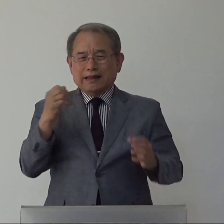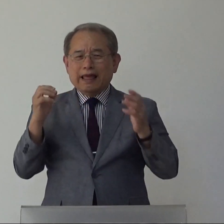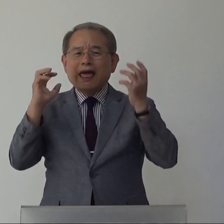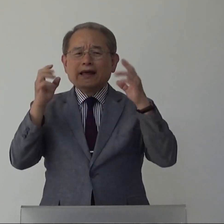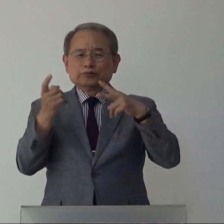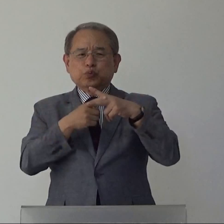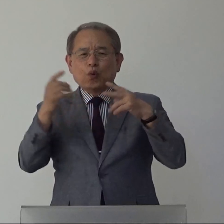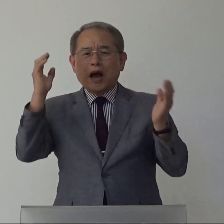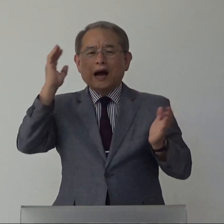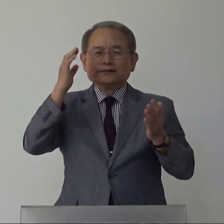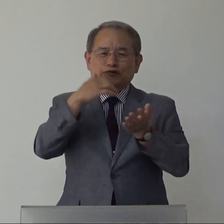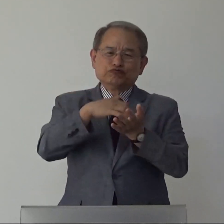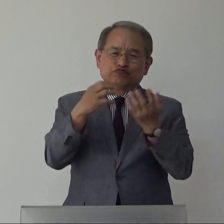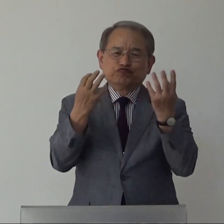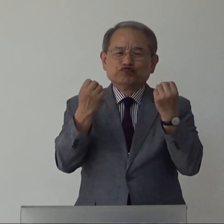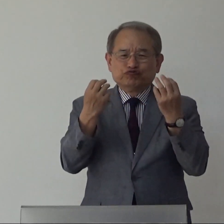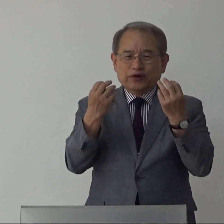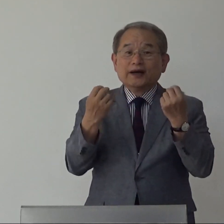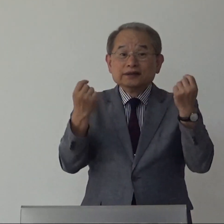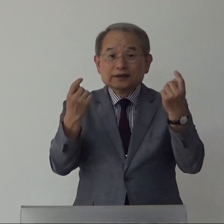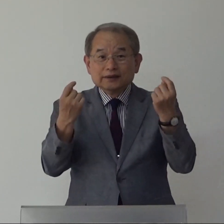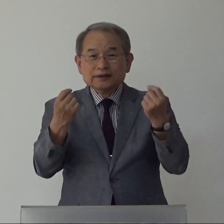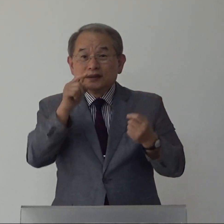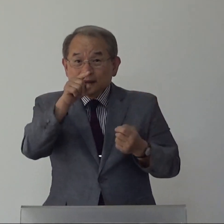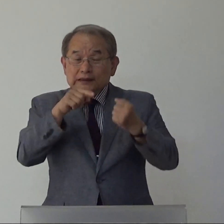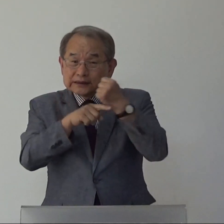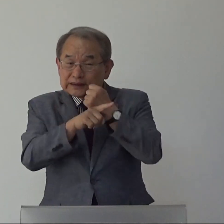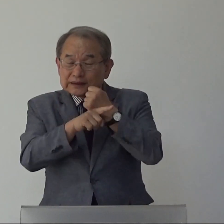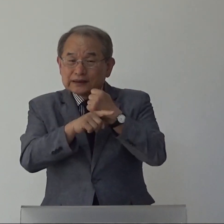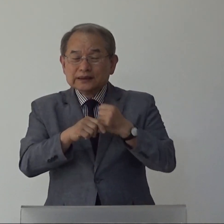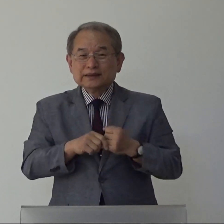3은 얼마입니까? 여러분 다 아시는 것처럼